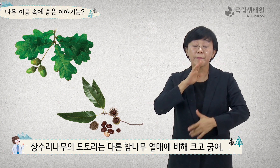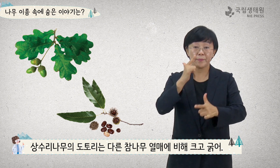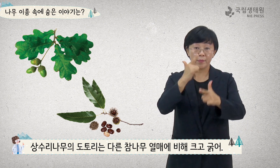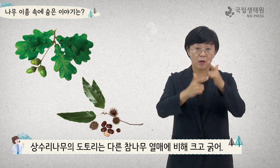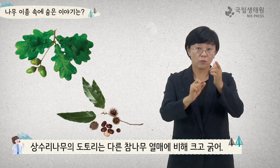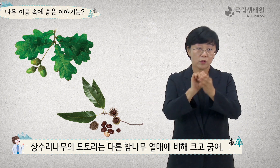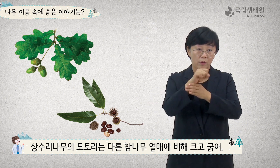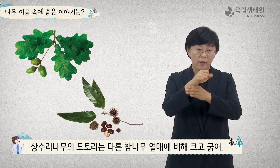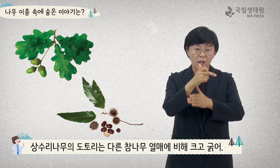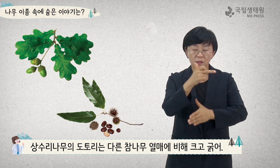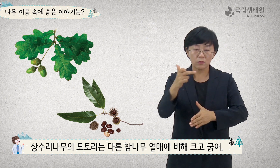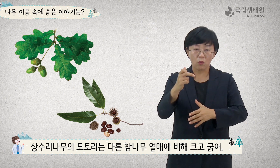크고 굵어.